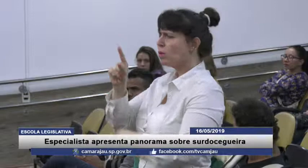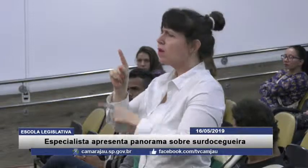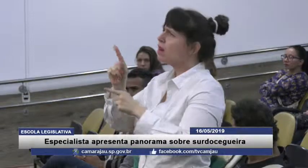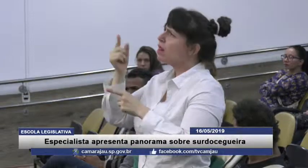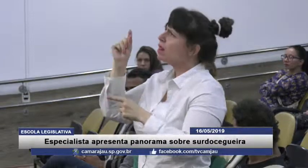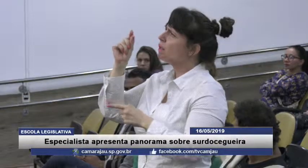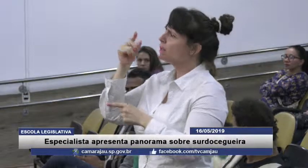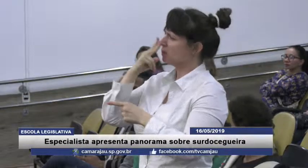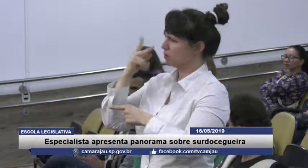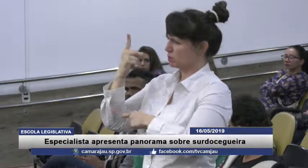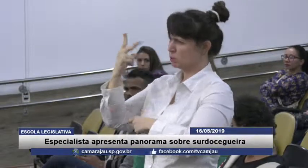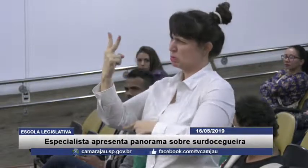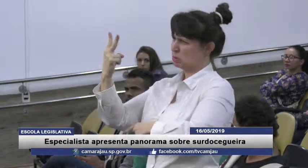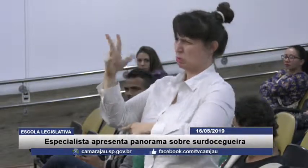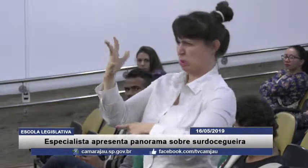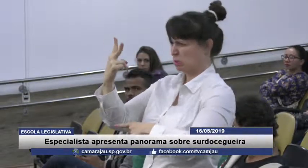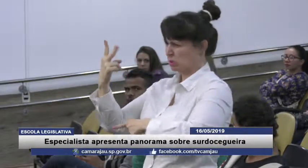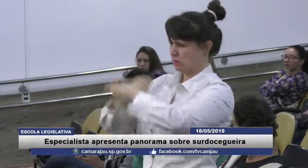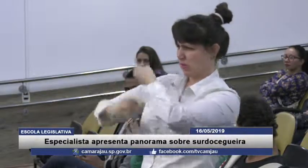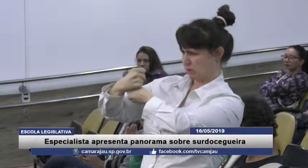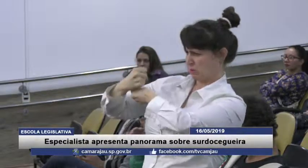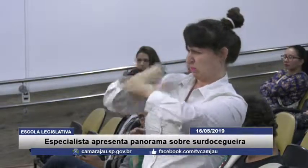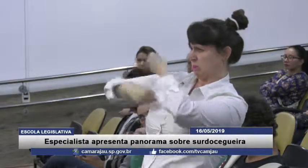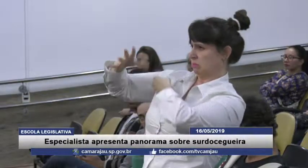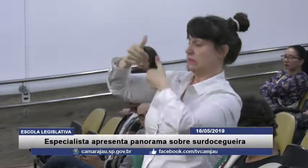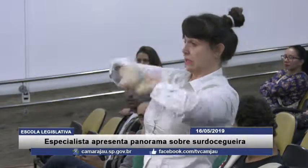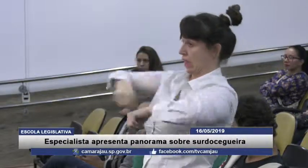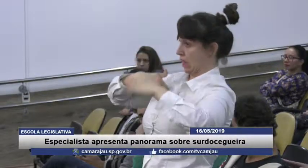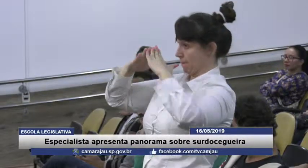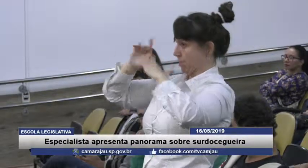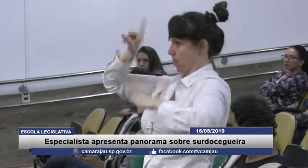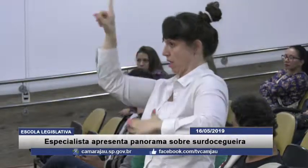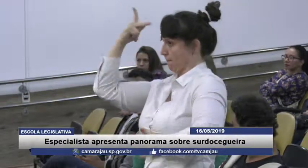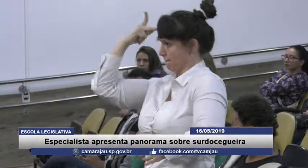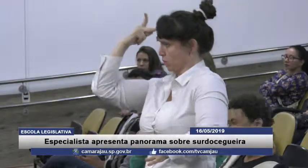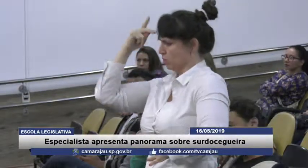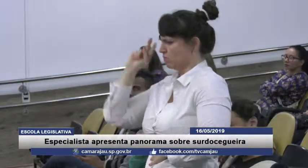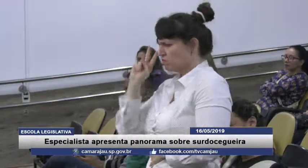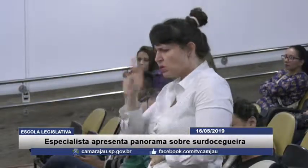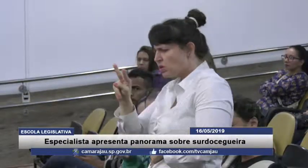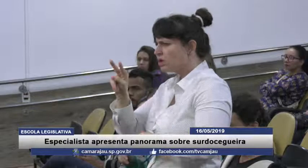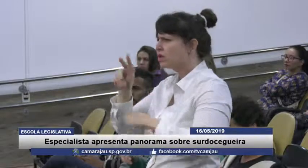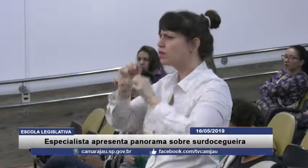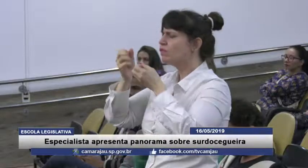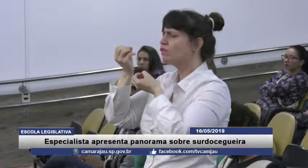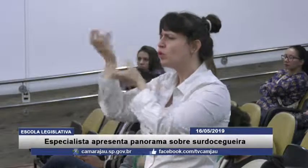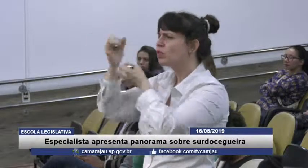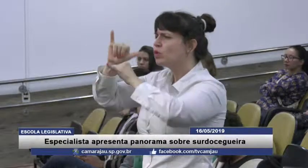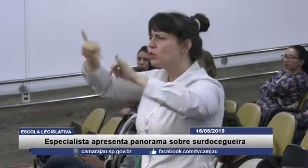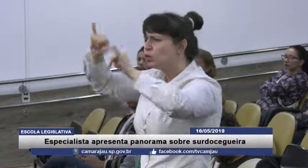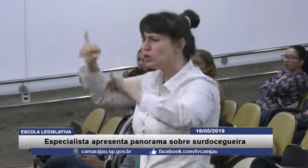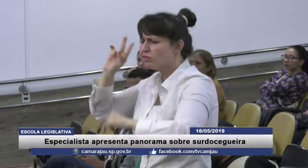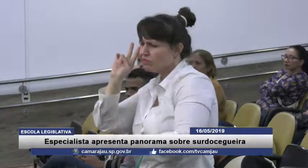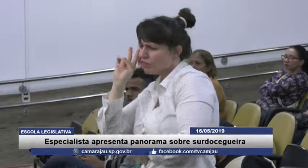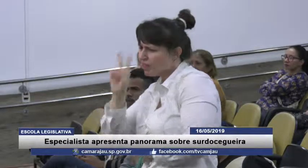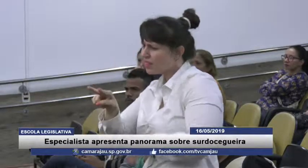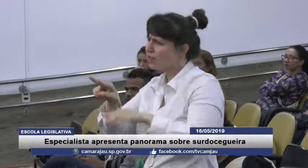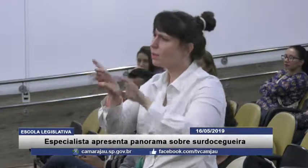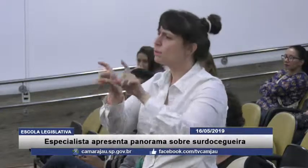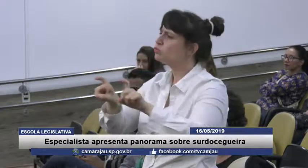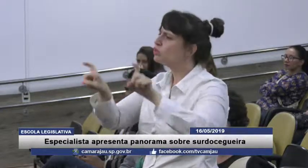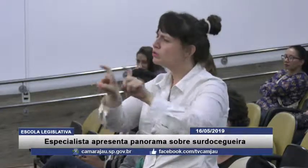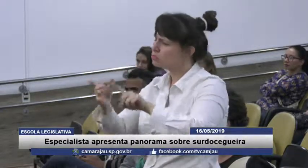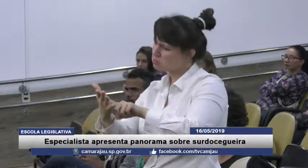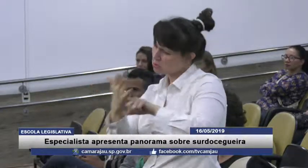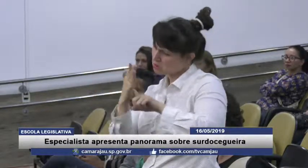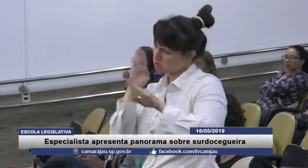isso antes assim. Acredito que há um tempo atrás, quando eu morava em São Paulo, eu via